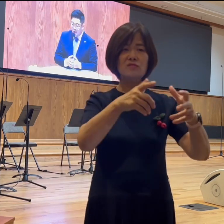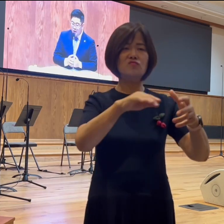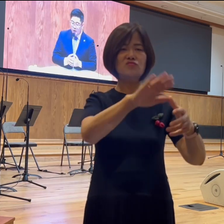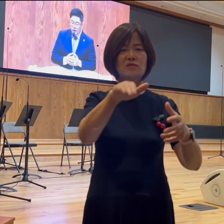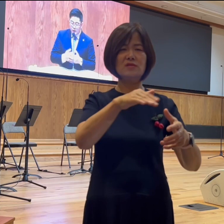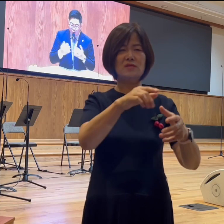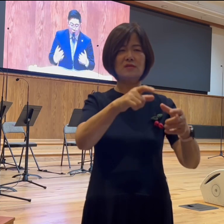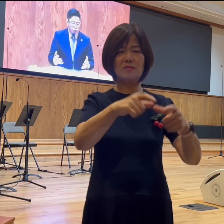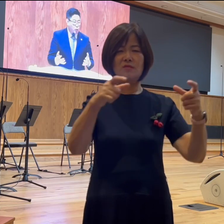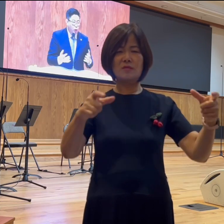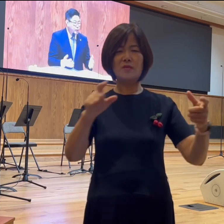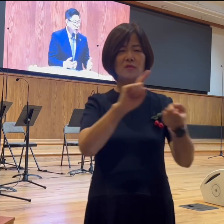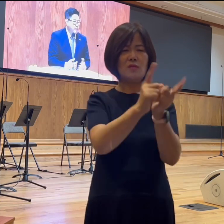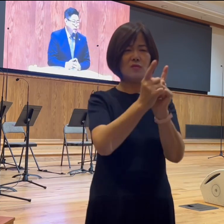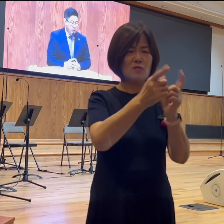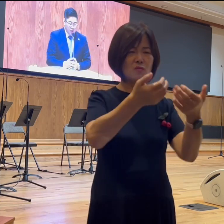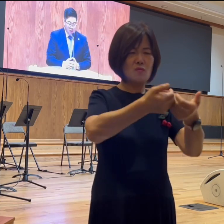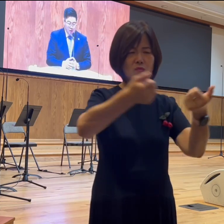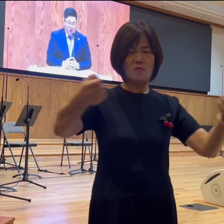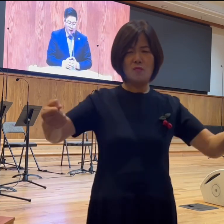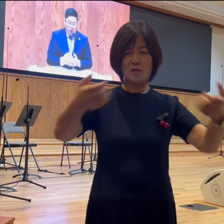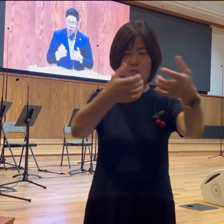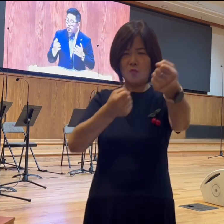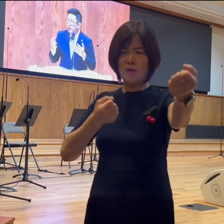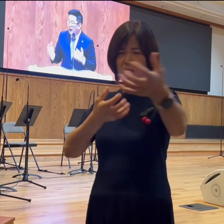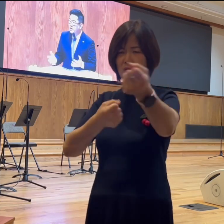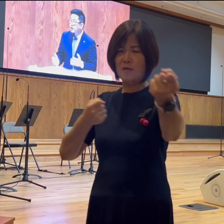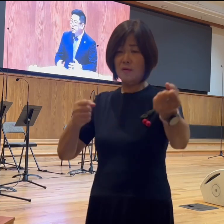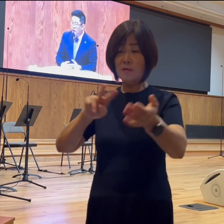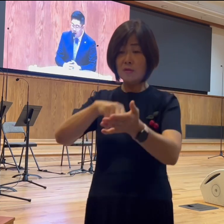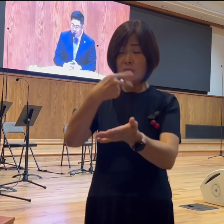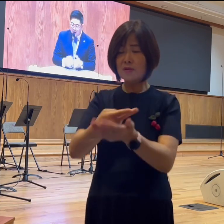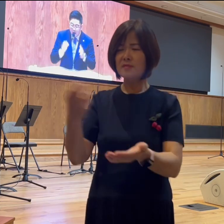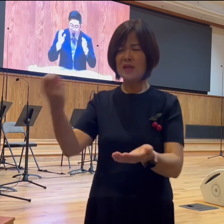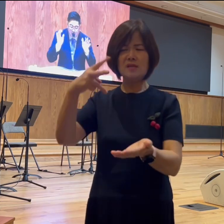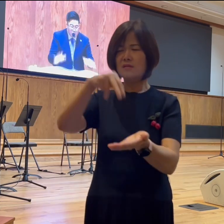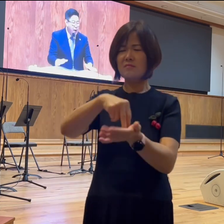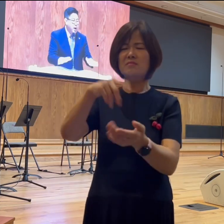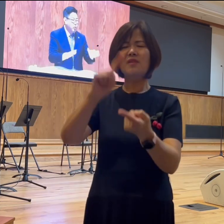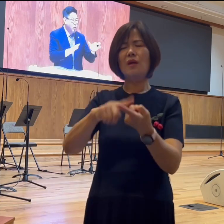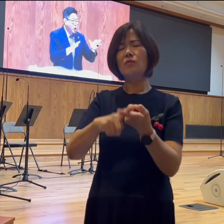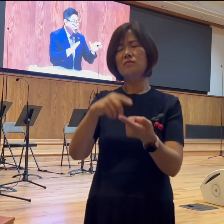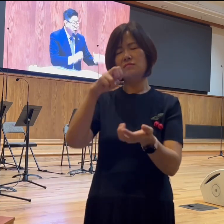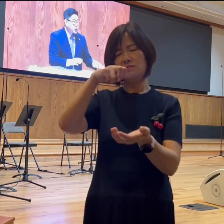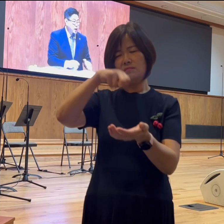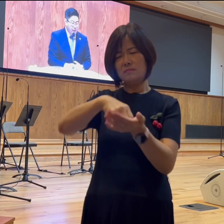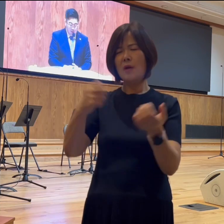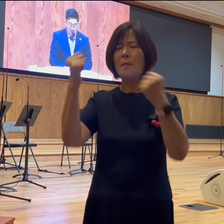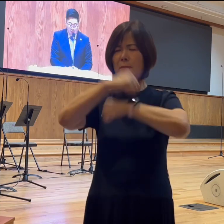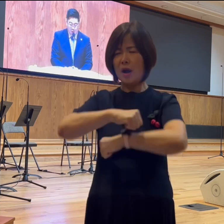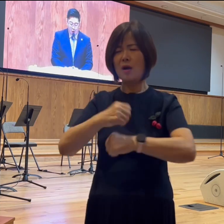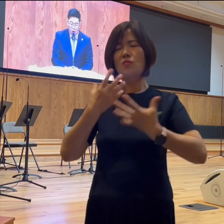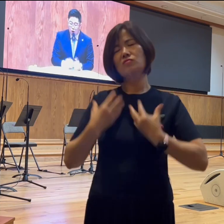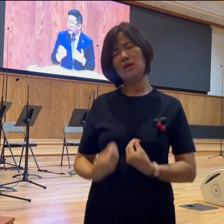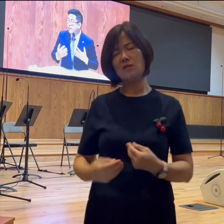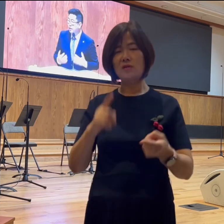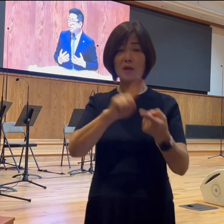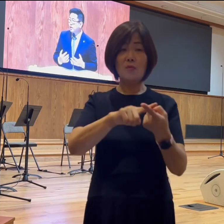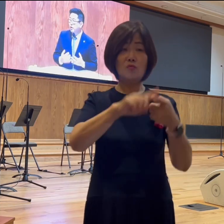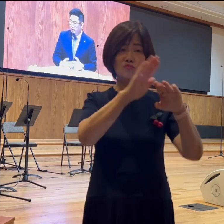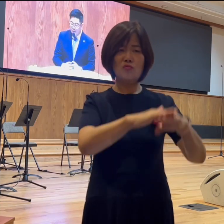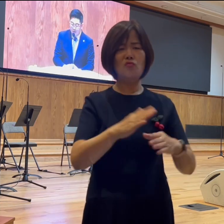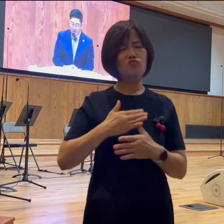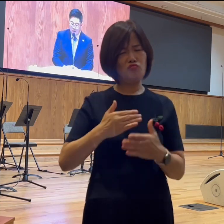우리들을 서로로부터 고립되게 만들고요, 넘어지면 다시 일어나는 게 아니라 그냥 그대로 망하고 좌절하게 만들고 두렵게